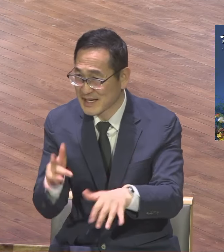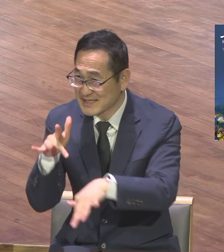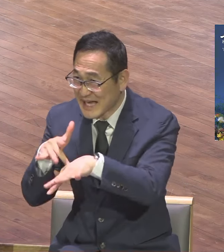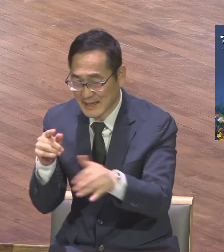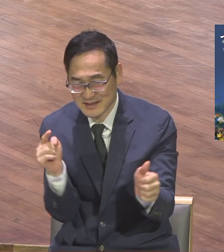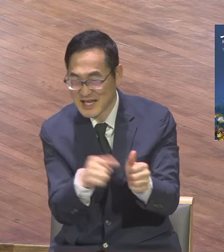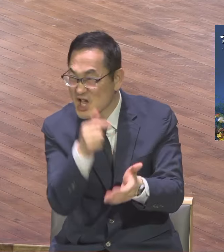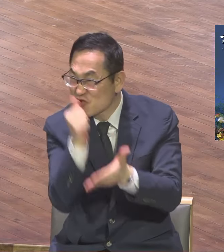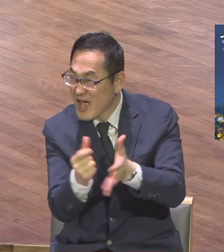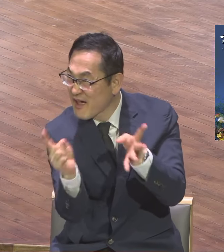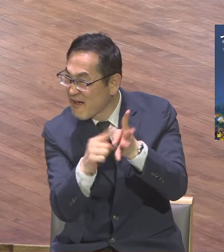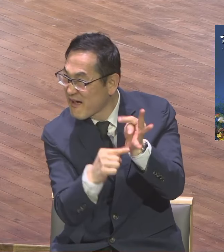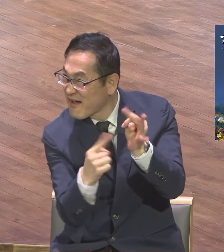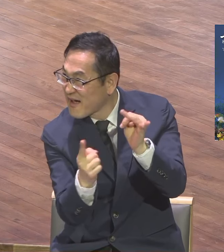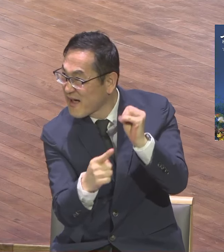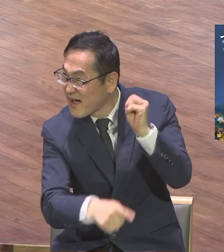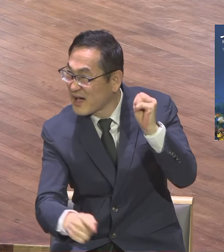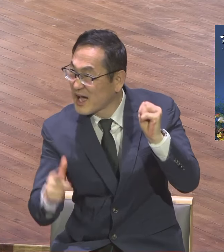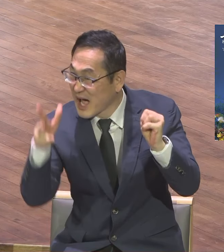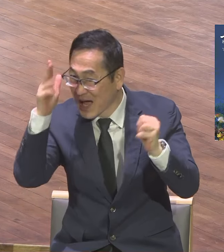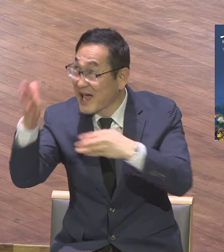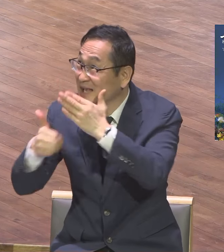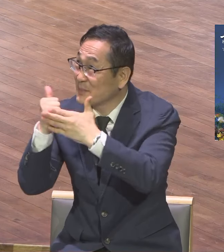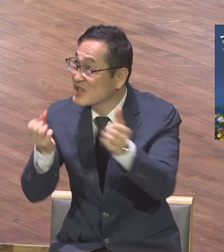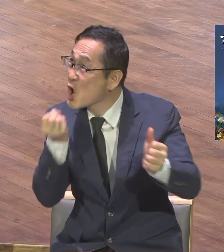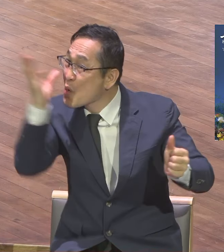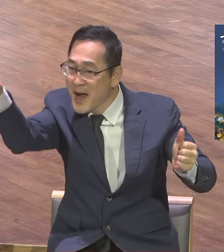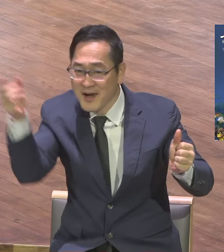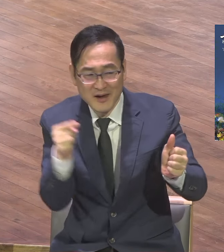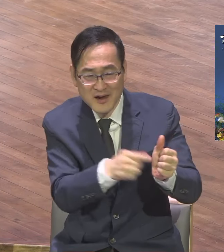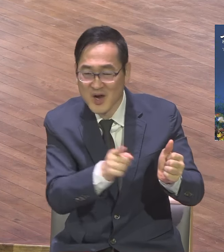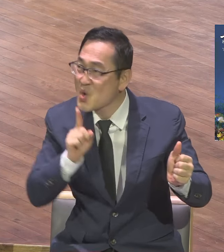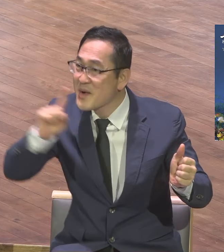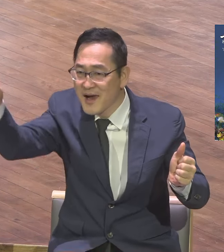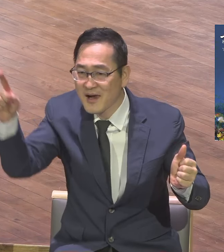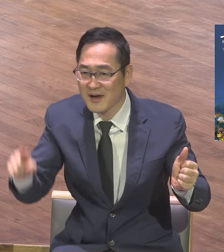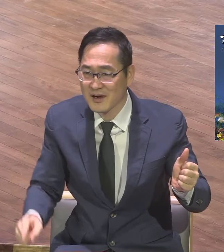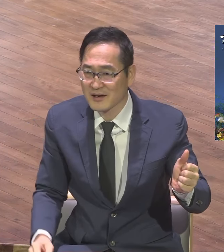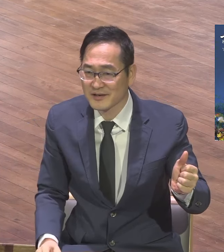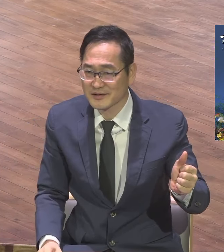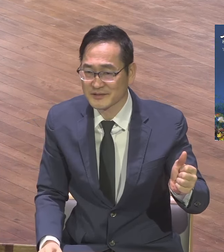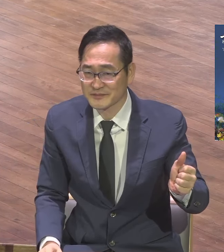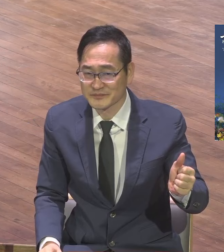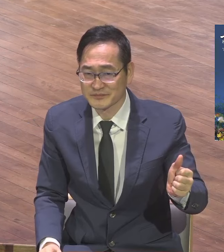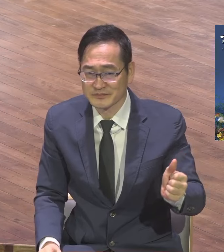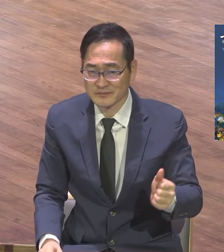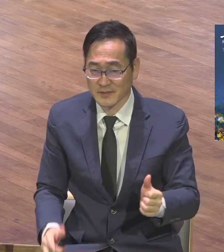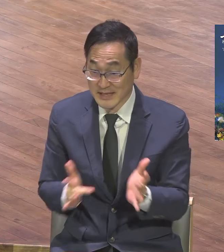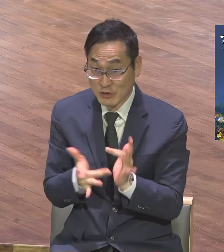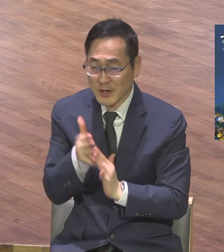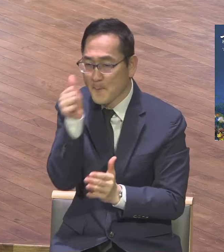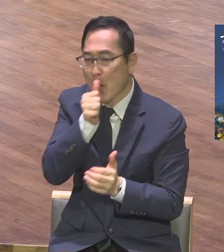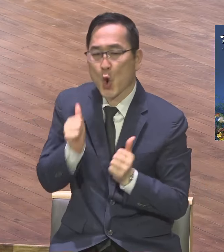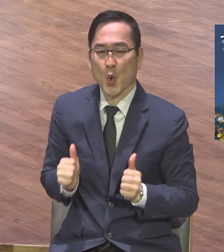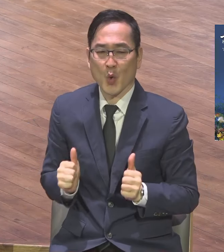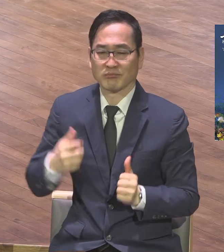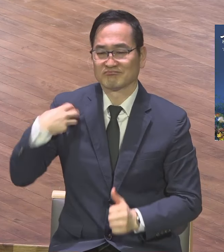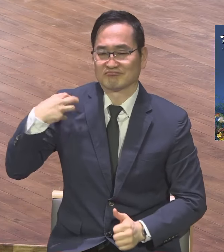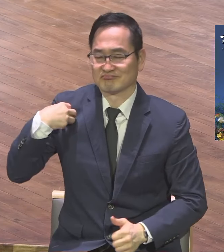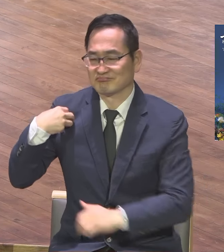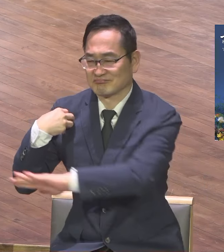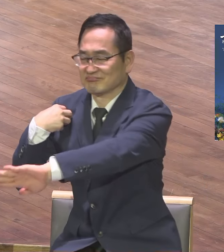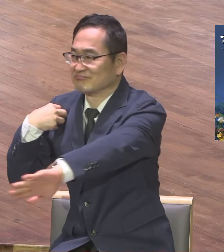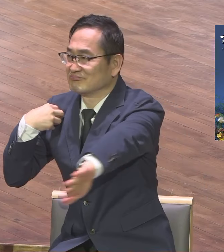며칠이나 무슨 날 무슨 막 고발합니다. 그러면 예수님이 하나님 보좌 우편에 계세요. 올라오면 고발이